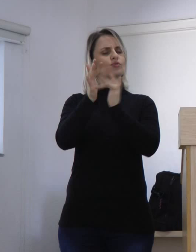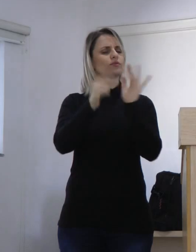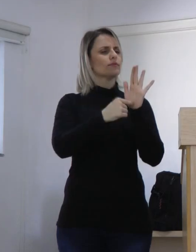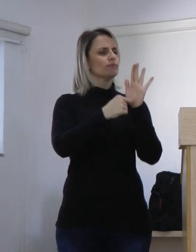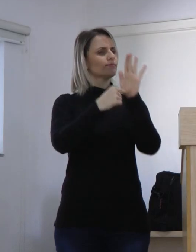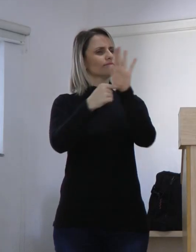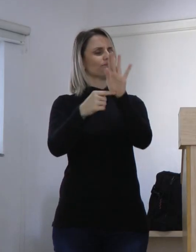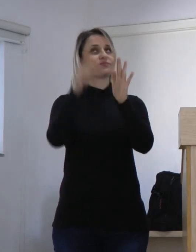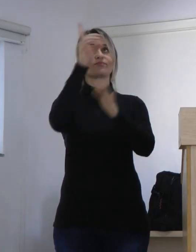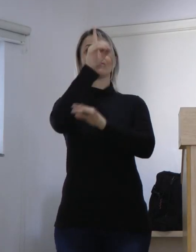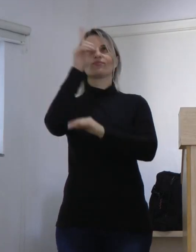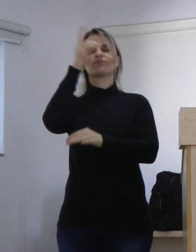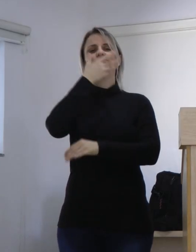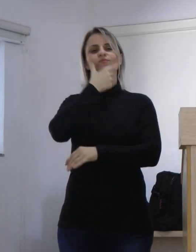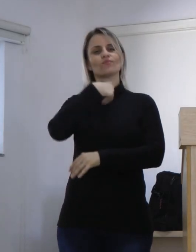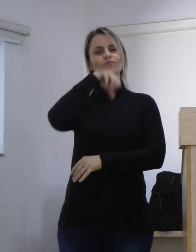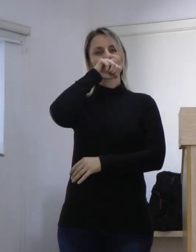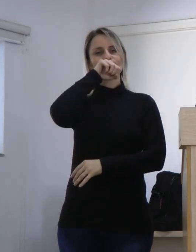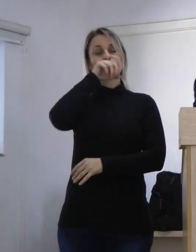ama.